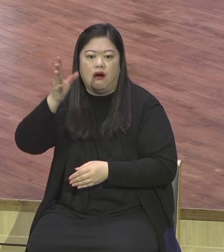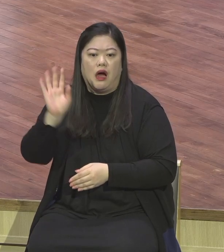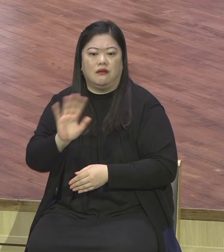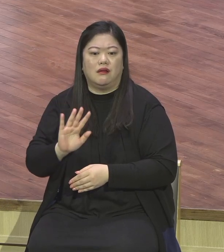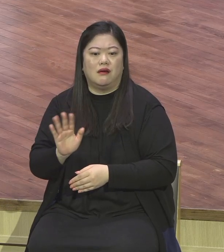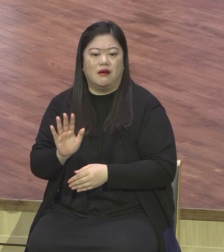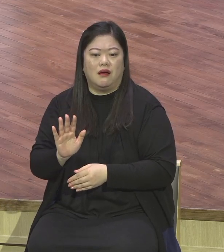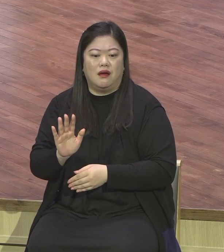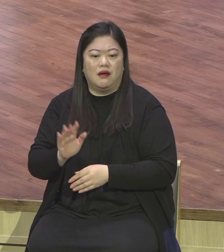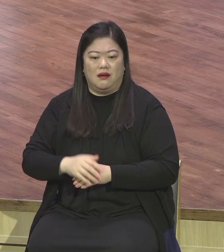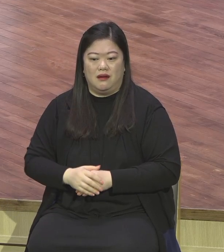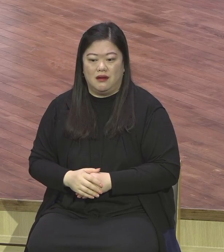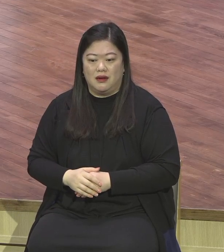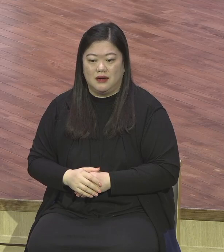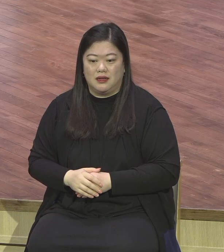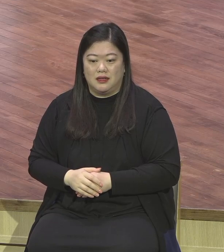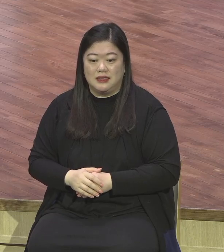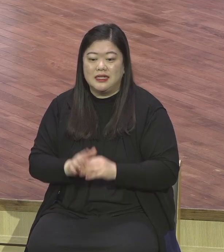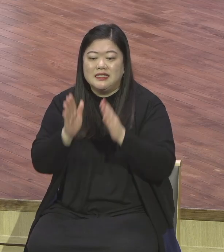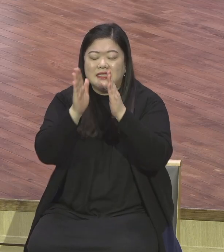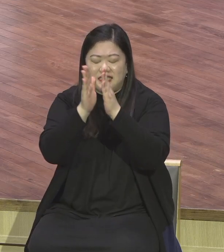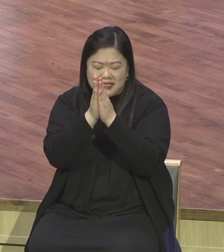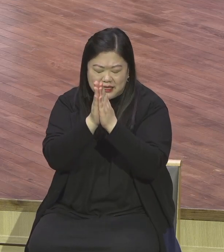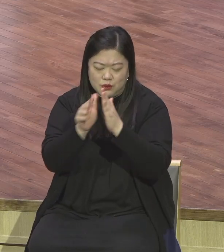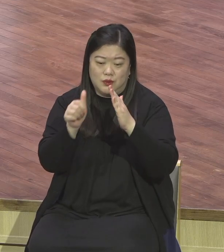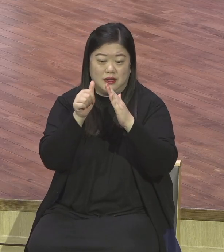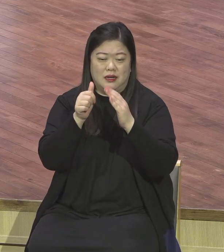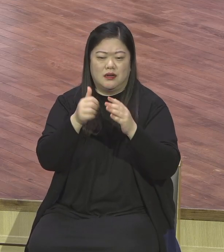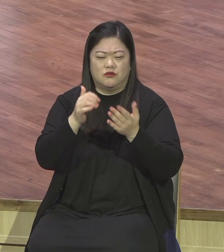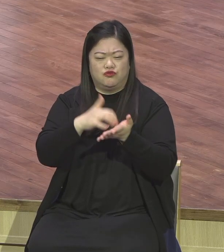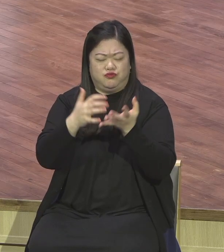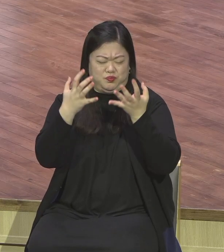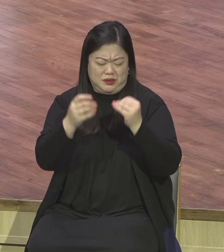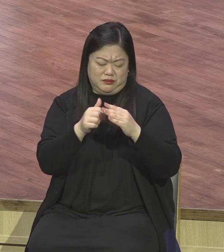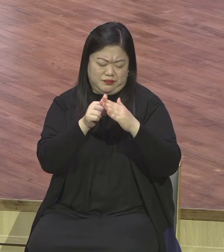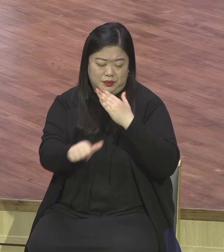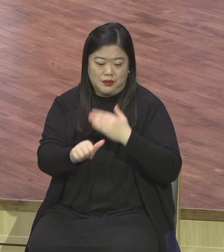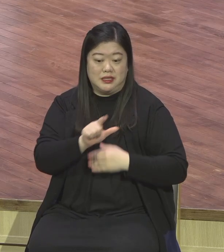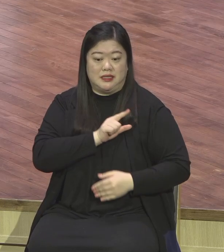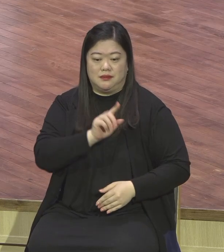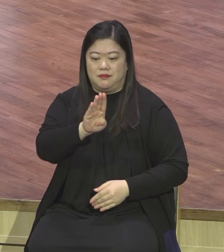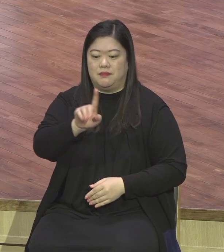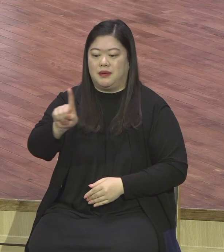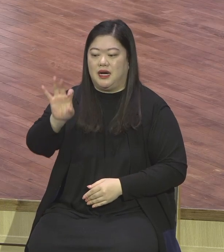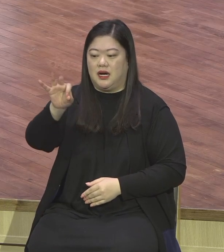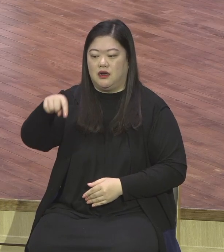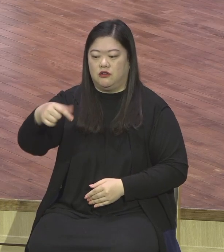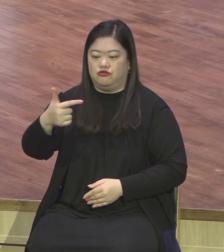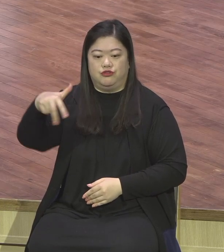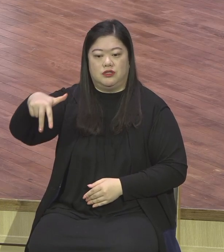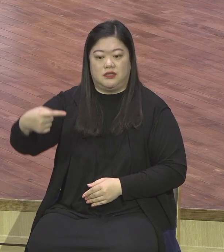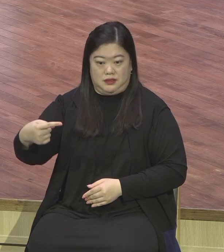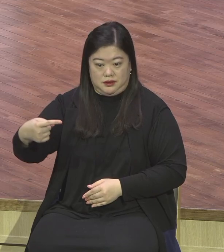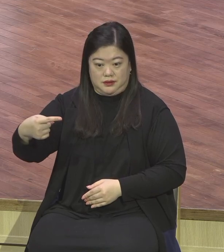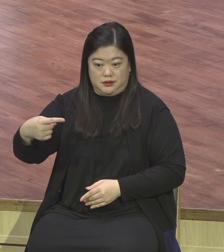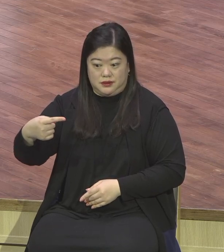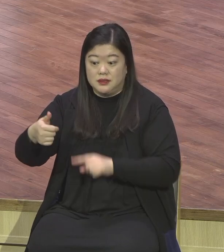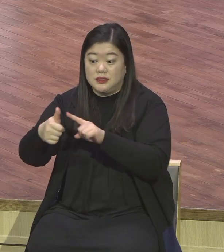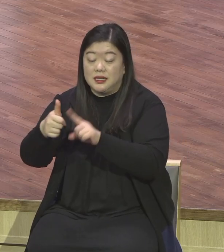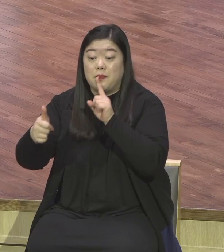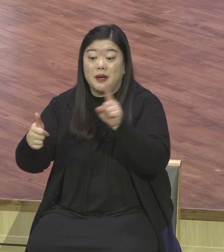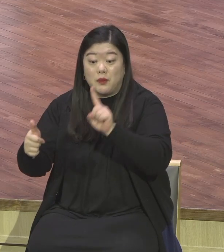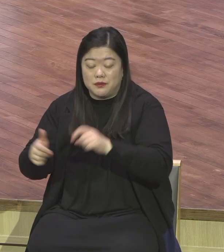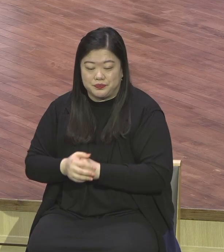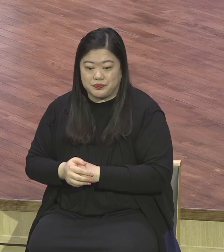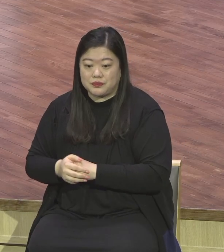맺힌단 말이에요 기도의 사람 유명하죠 이엔 바운즈 이런 말을 했습니다 하나님은 바쁜